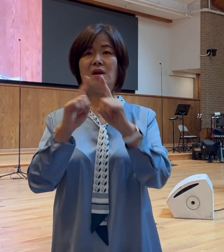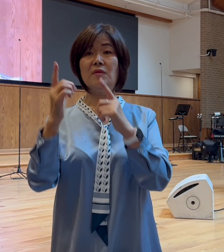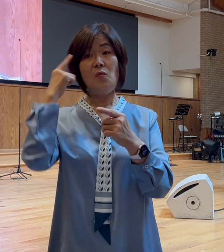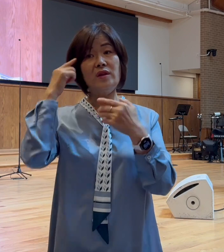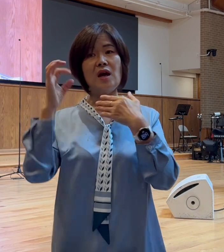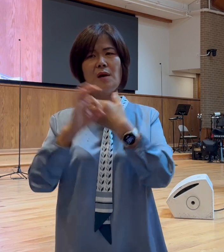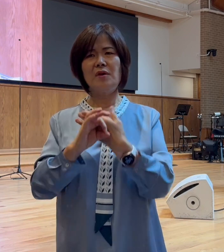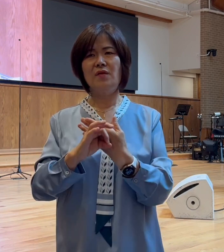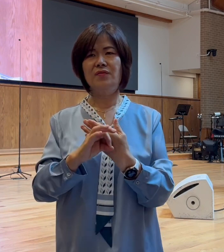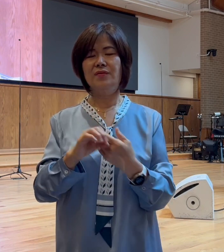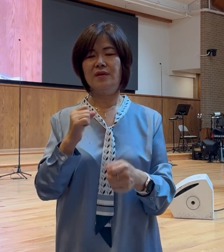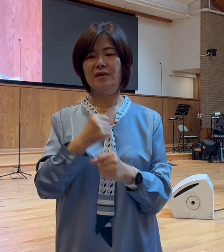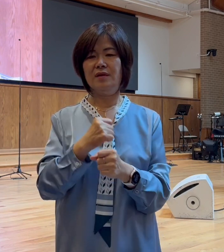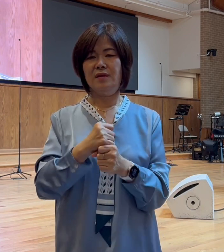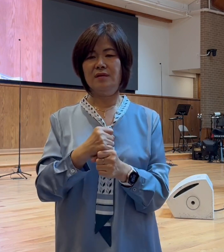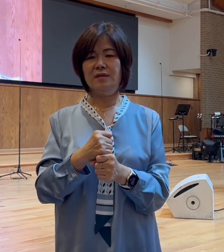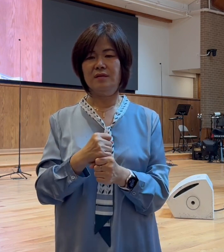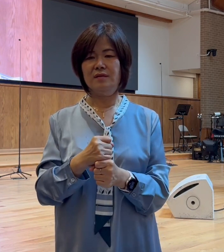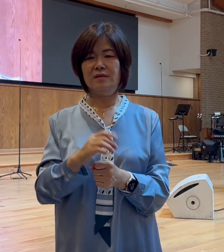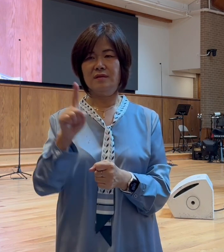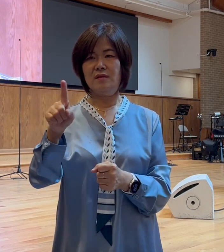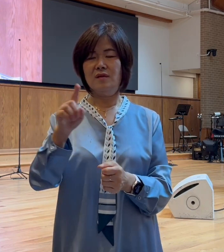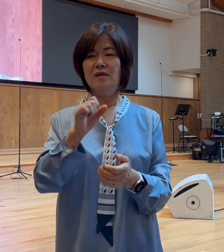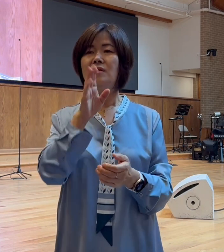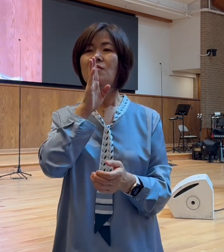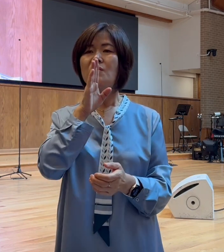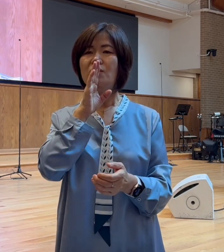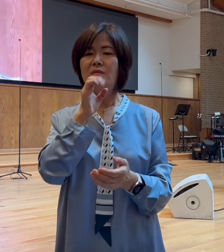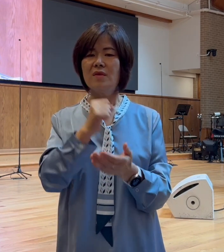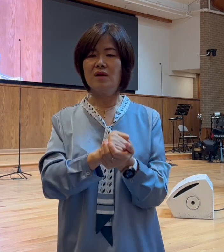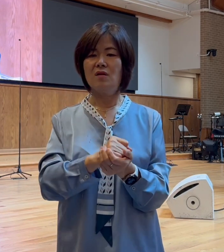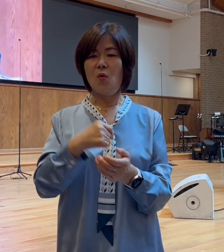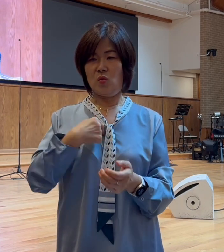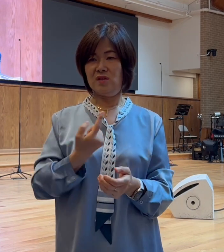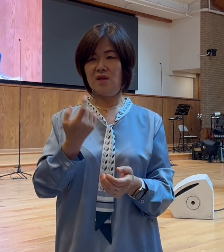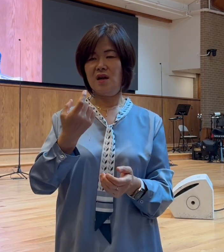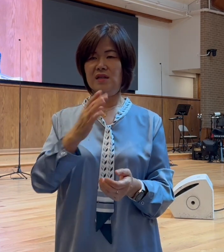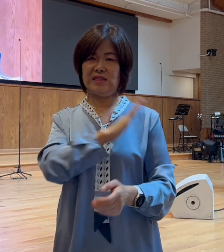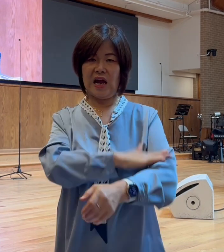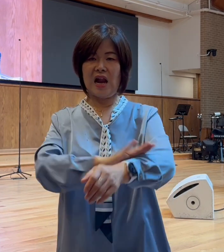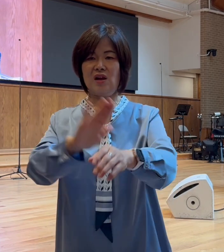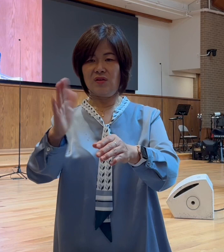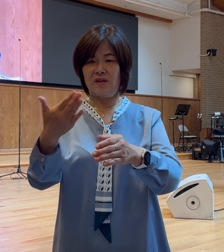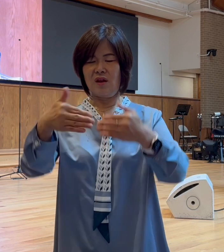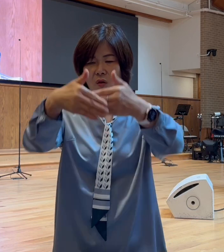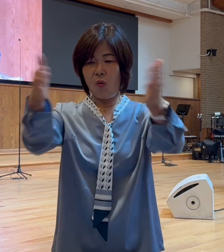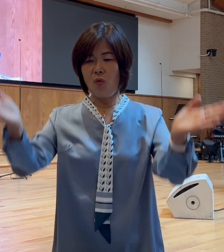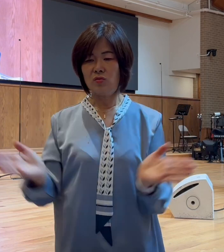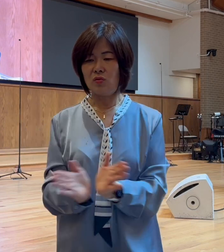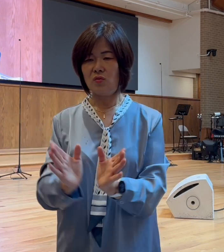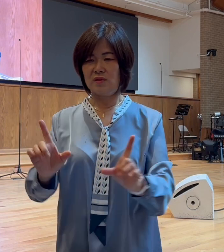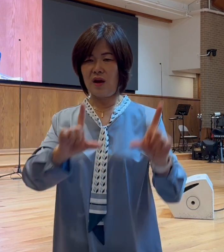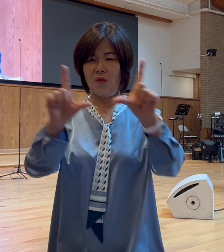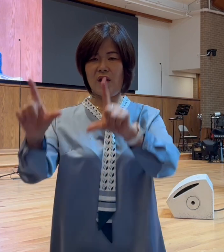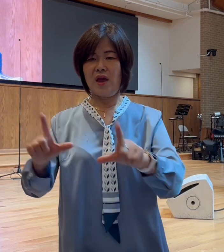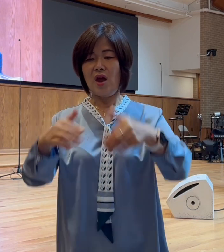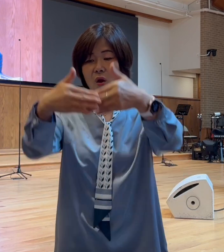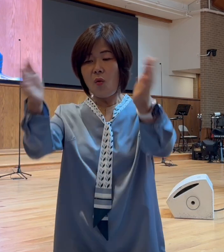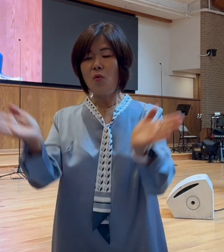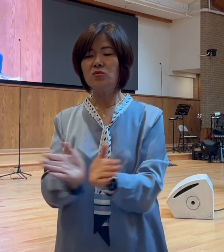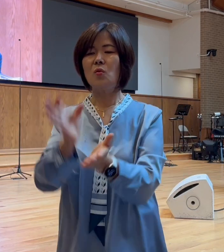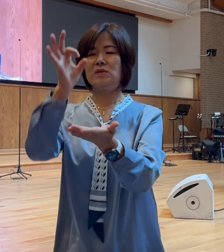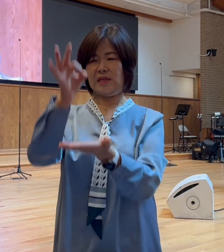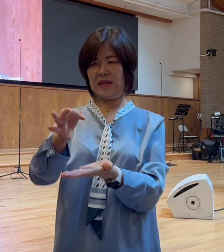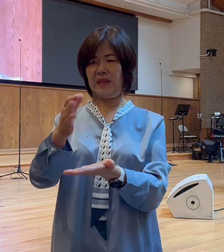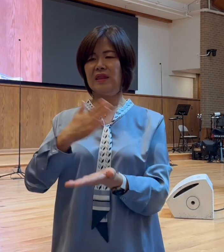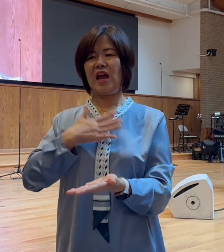왜냐하면 이거는 자연 로또에 당첨된 것이고, 이거는 사회의 공동의 재산으로 생각을 해야 되는